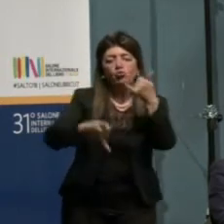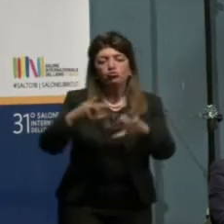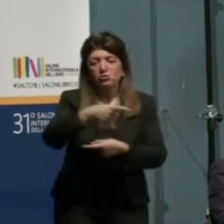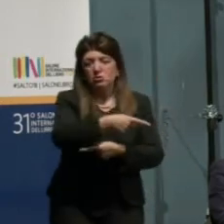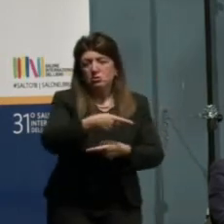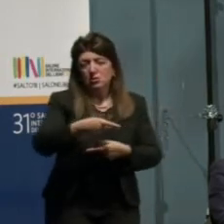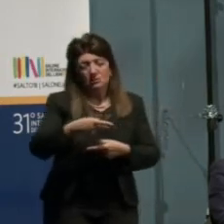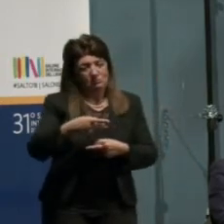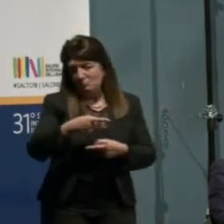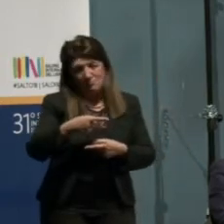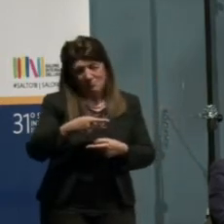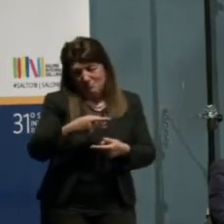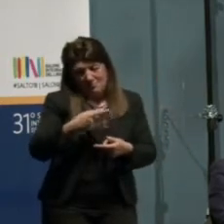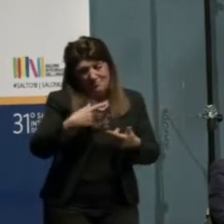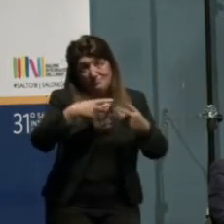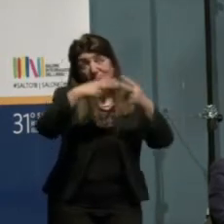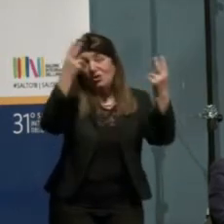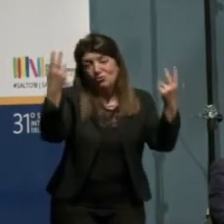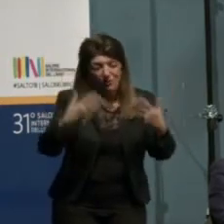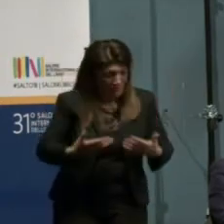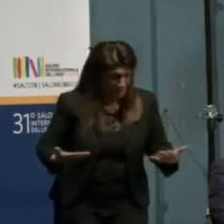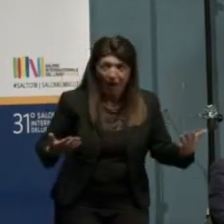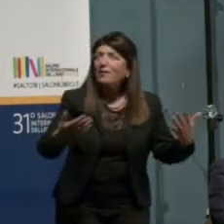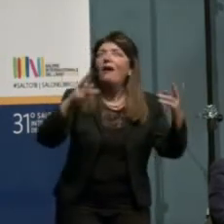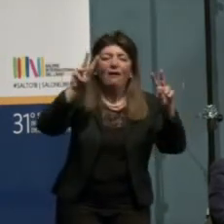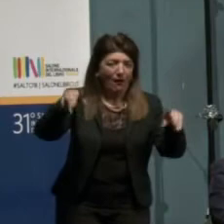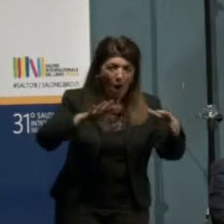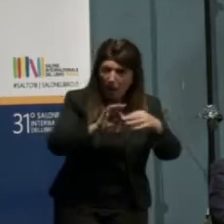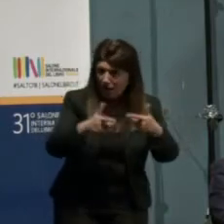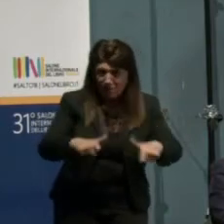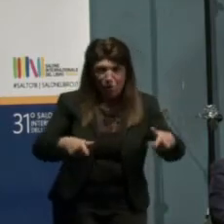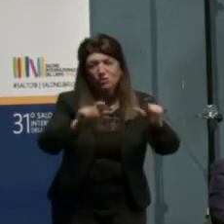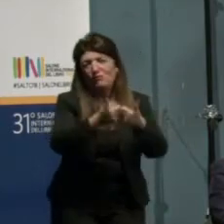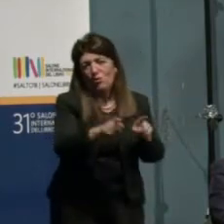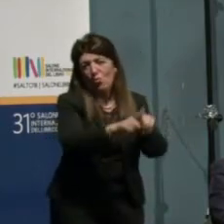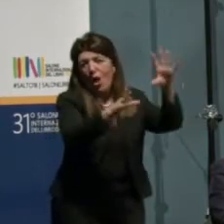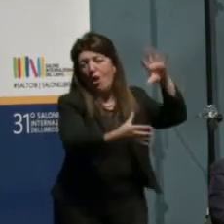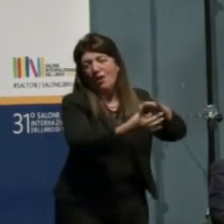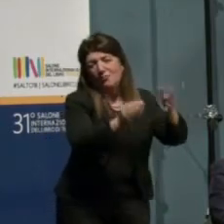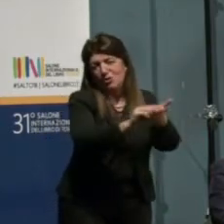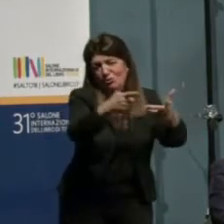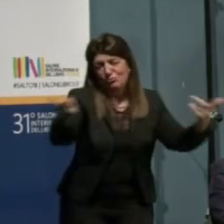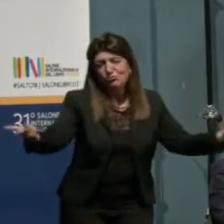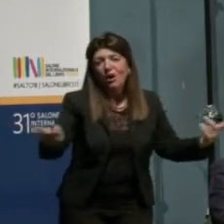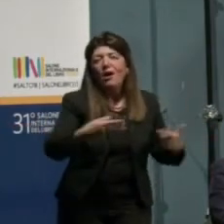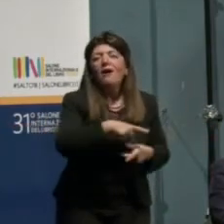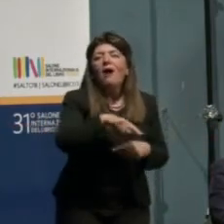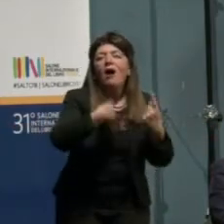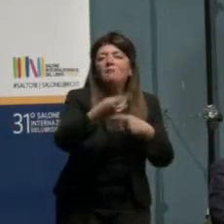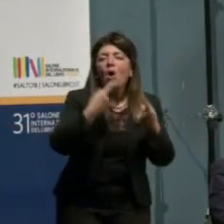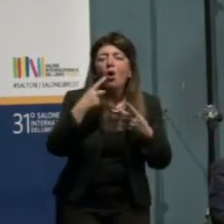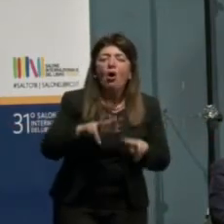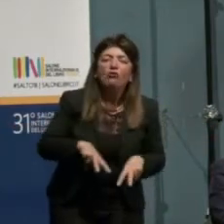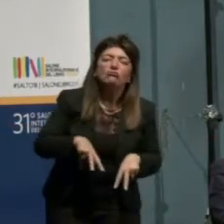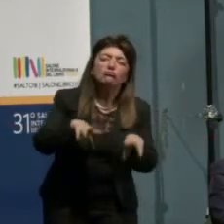ma nel fare questo depistaggio compiono ovviamente degli errori no perché fanno ritrovare poi gli